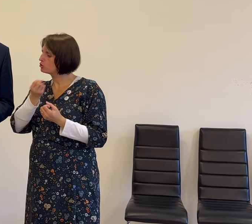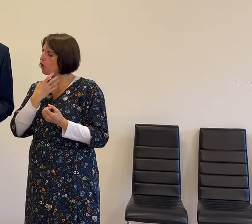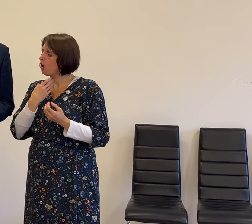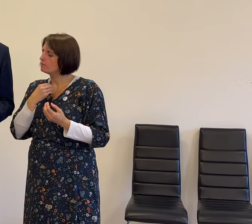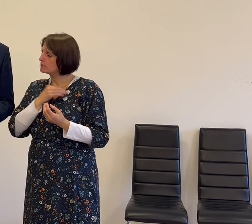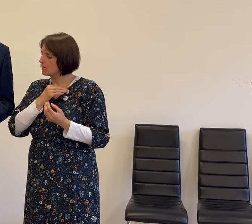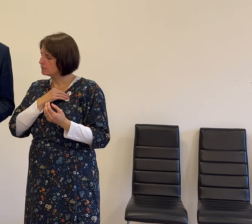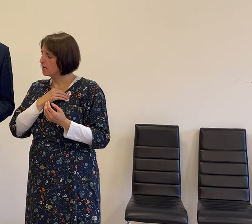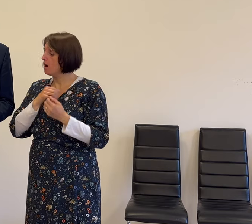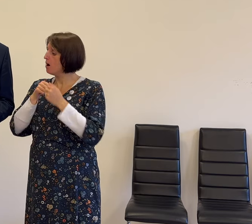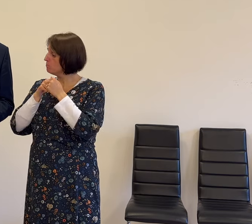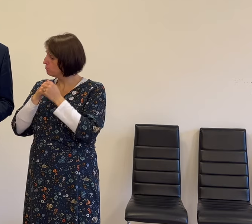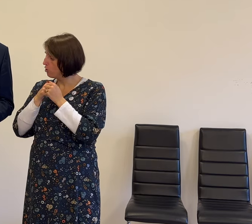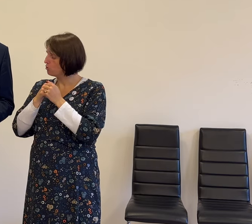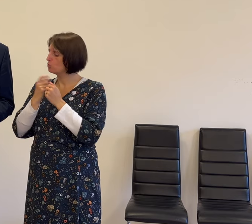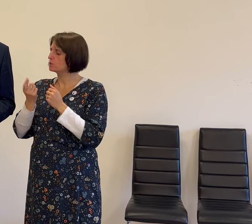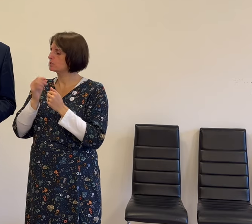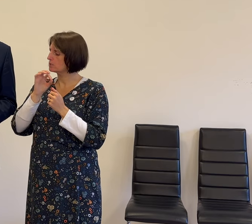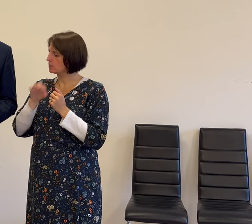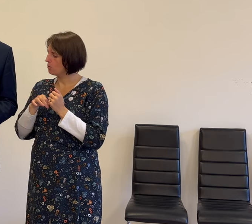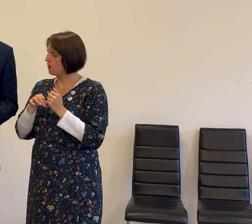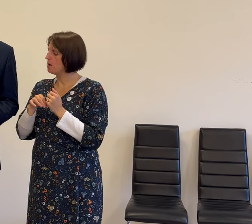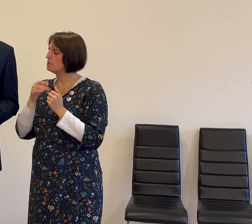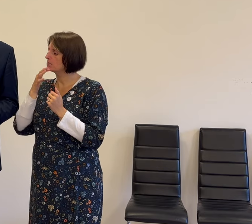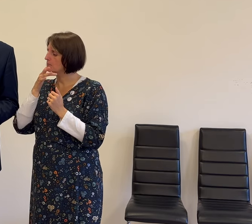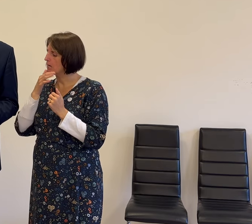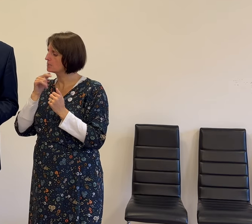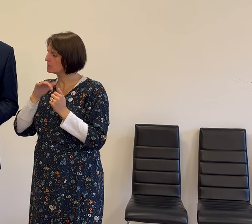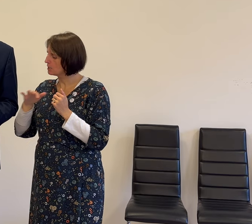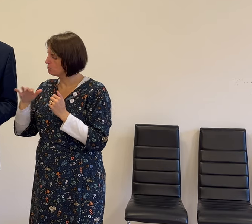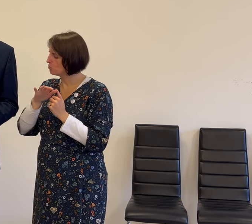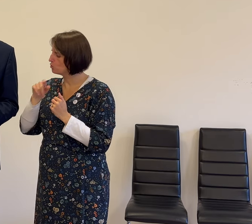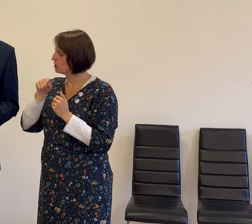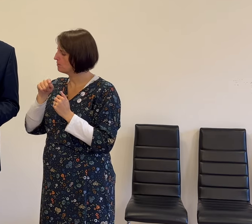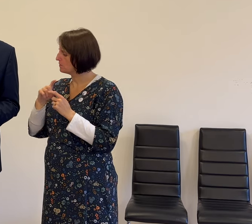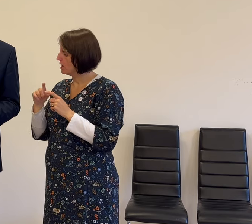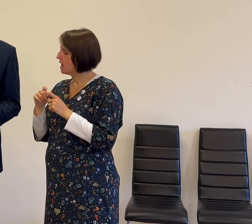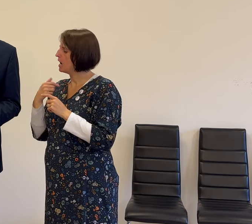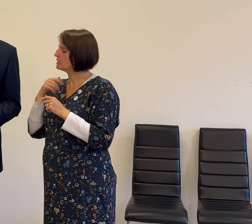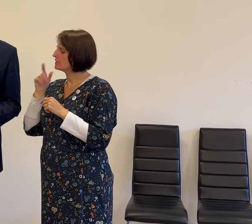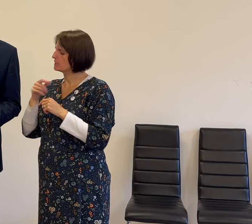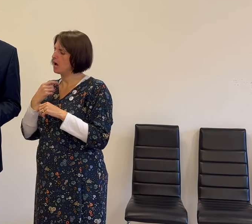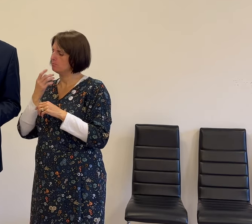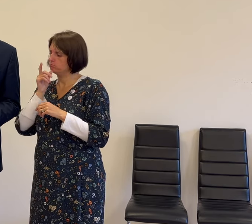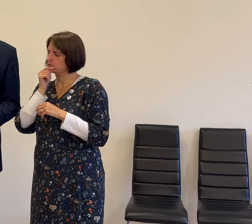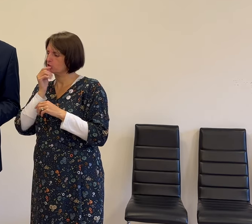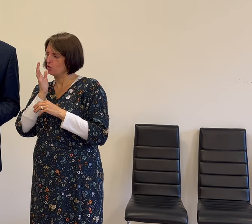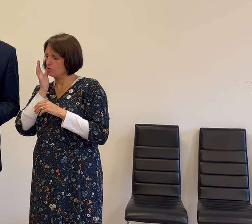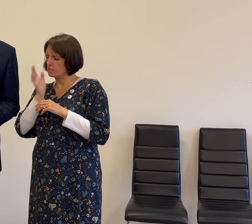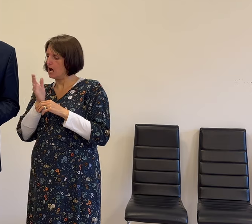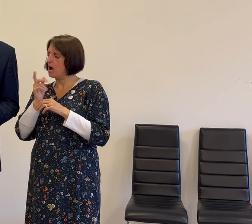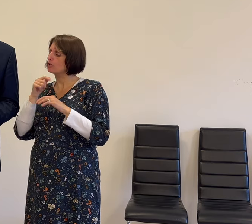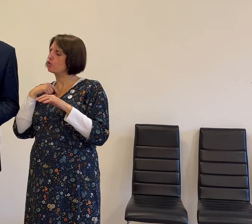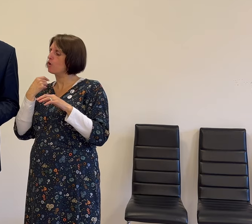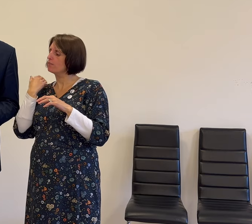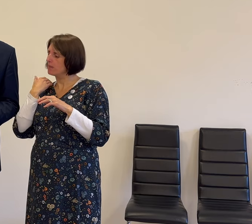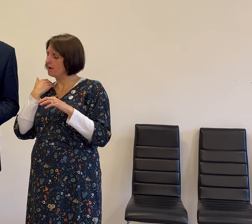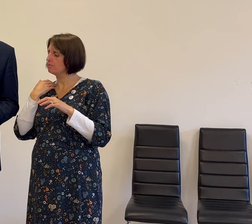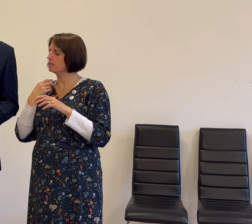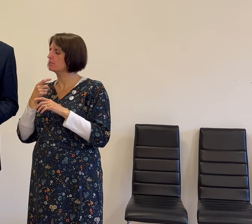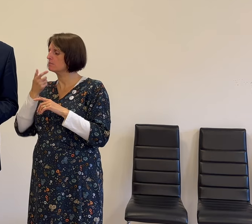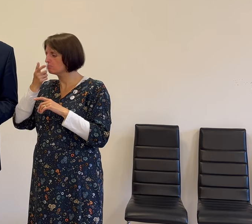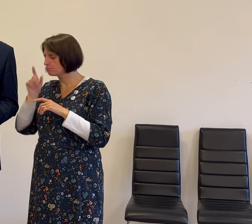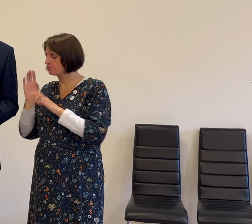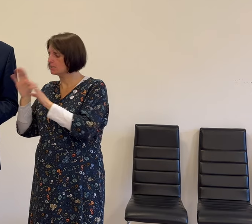dolině posvátného stromu. Začasného jitra přenechal David stádo hlídači, naložil si všechno a šel, jak mu Jíšaj